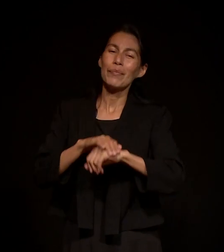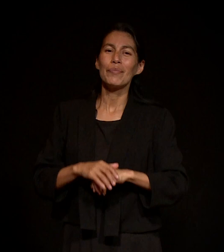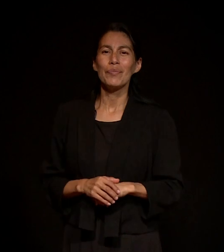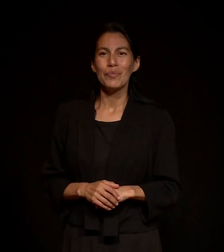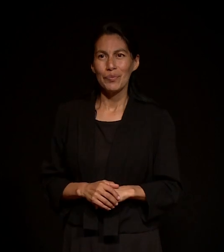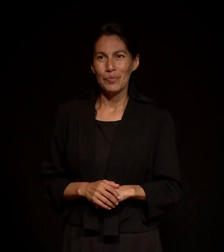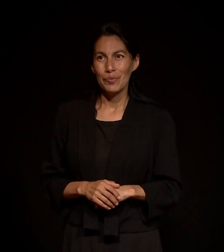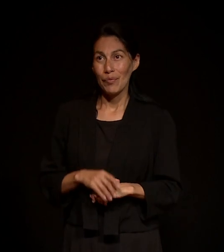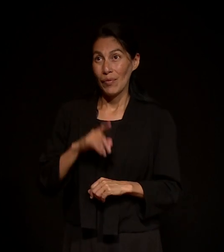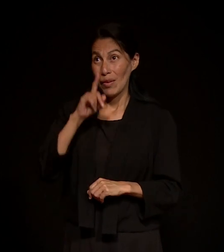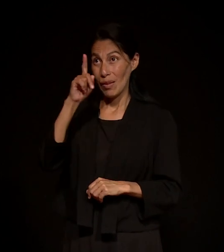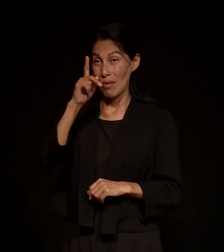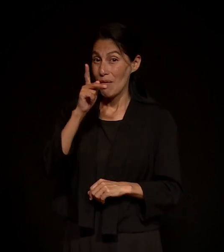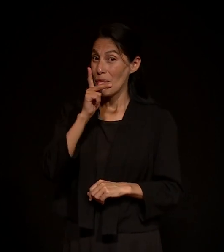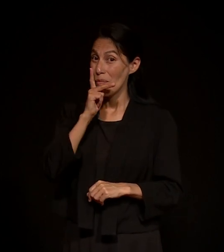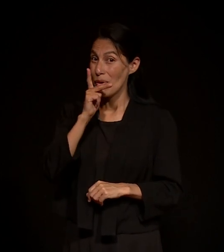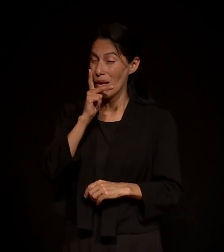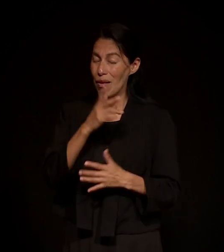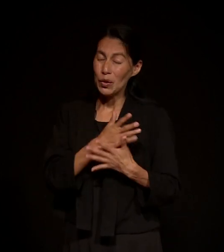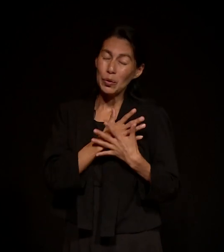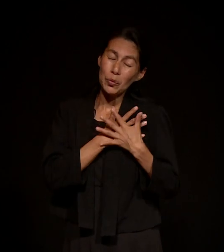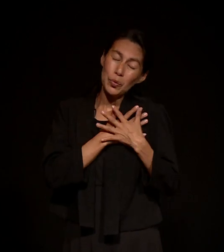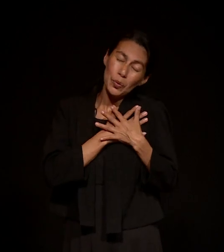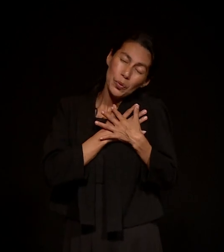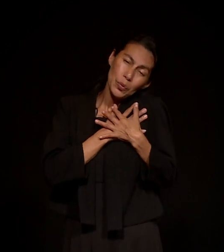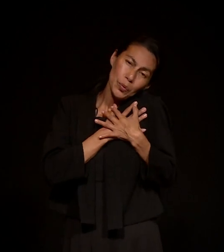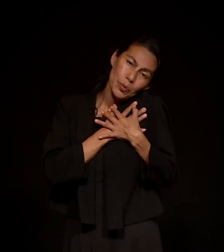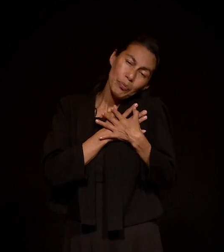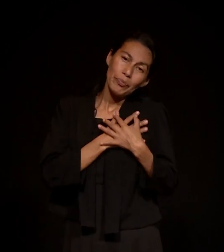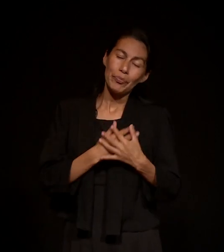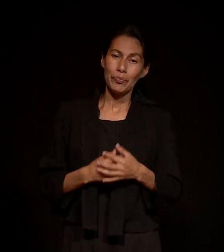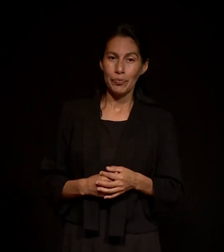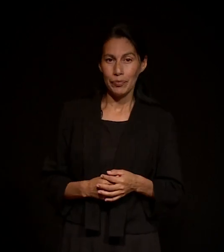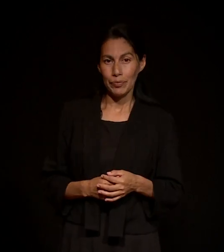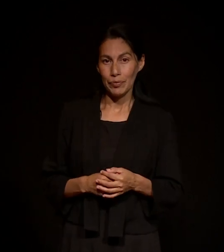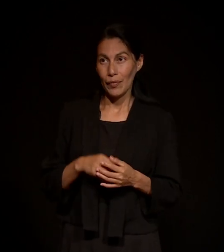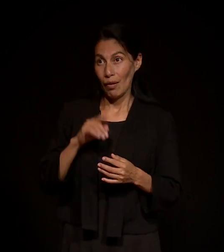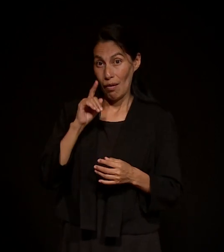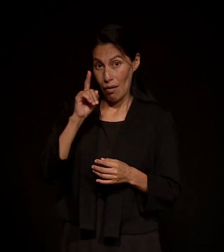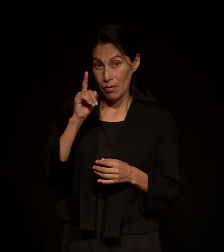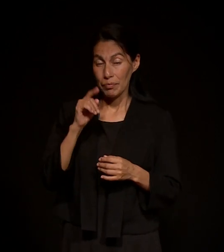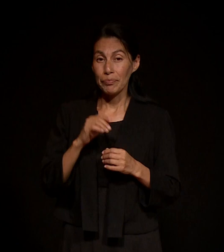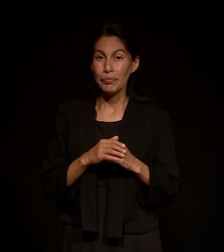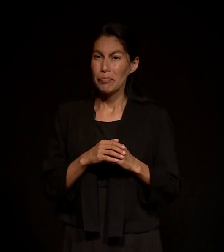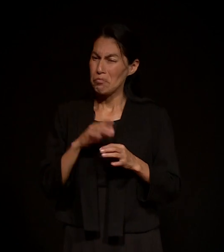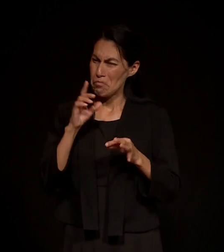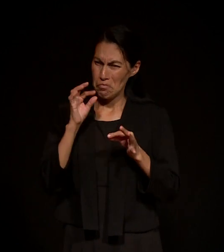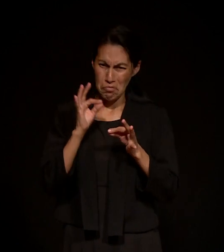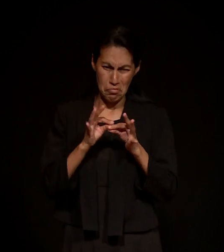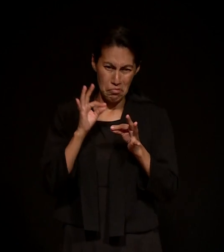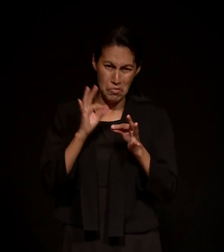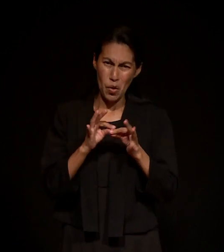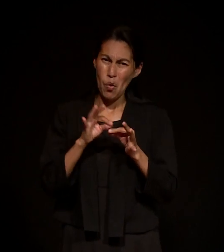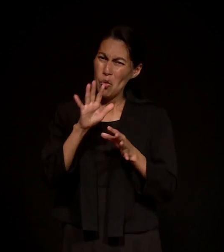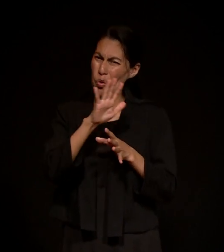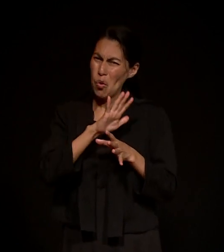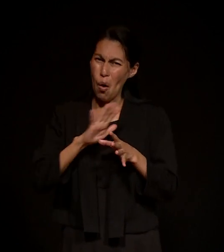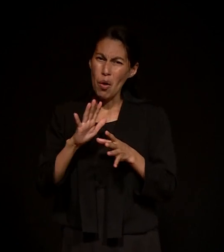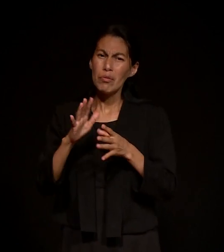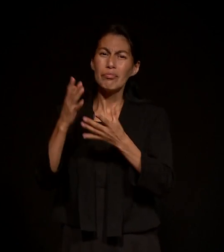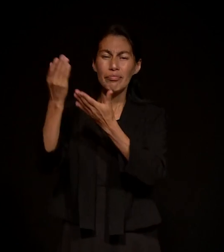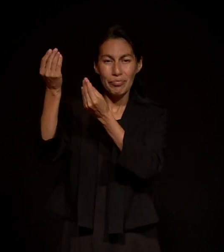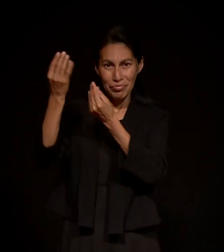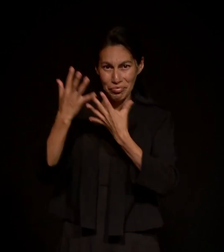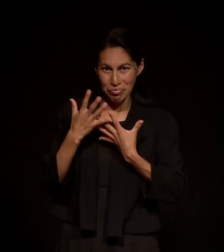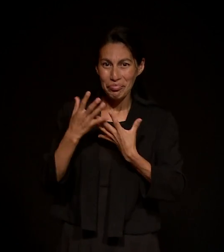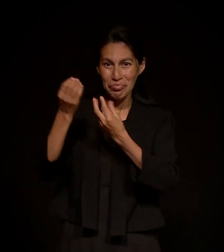marido, es un padre amante que realmente él está dispuesto a darnos todas